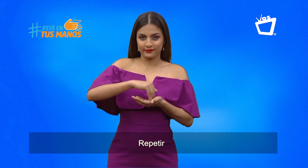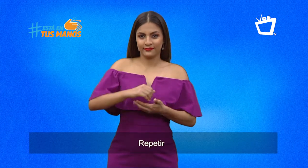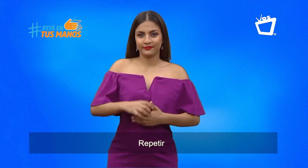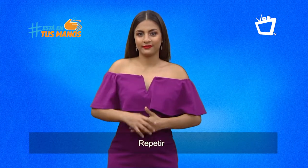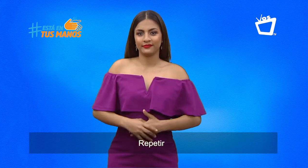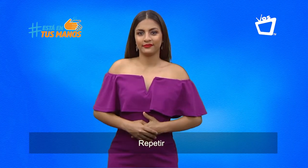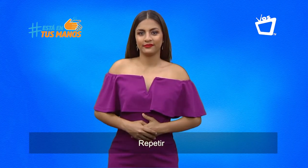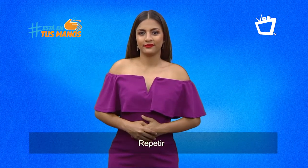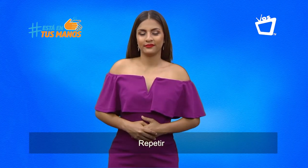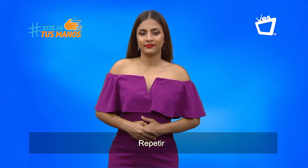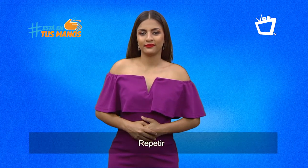repetir